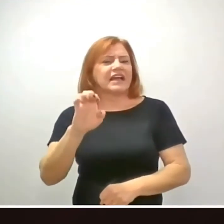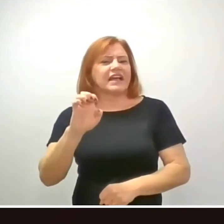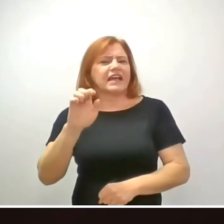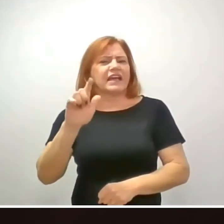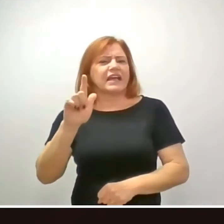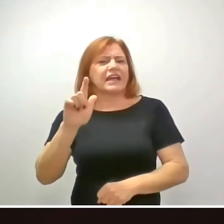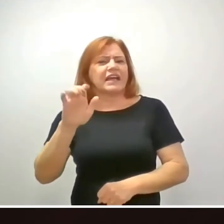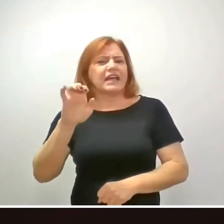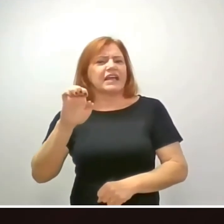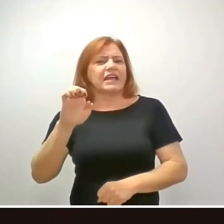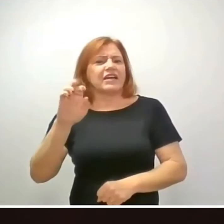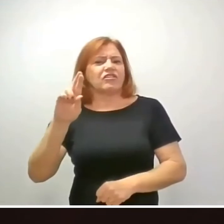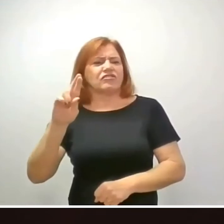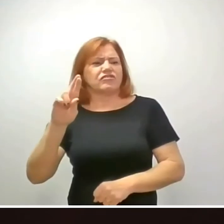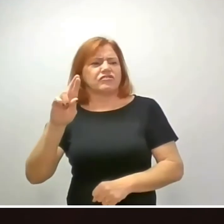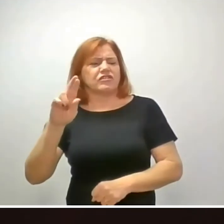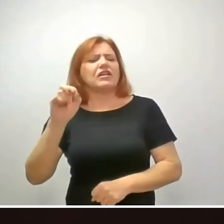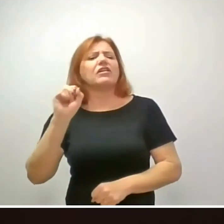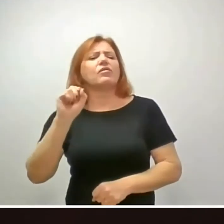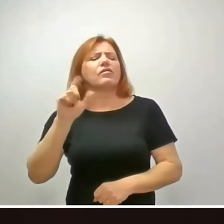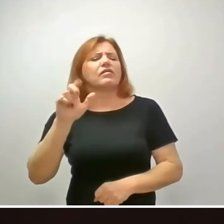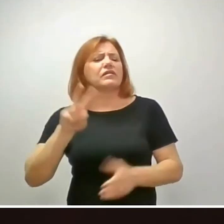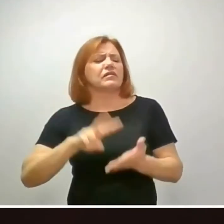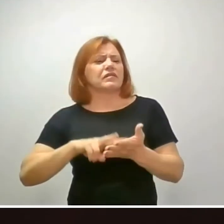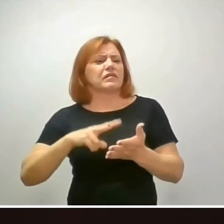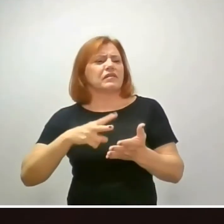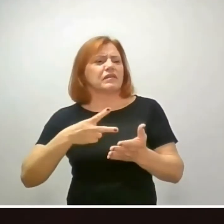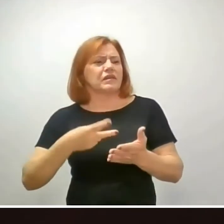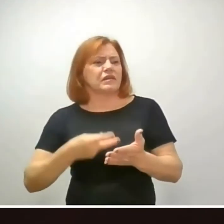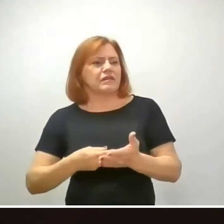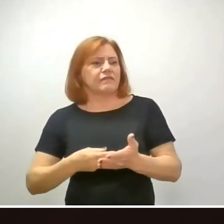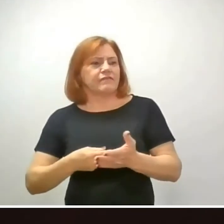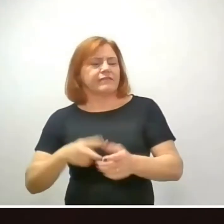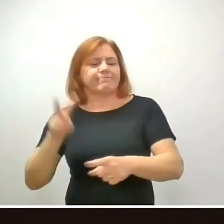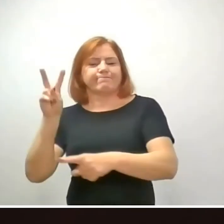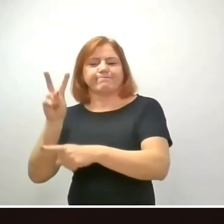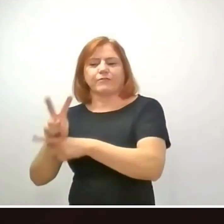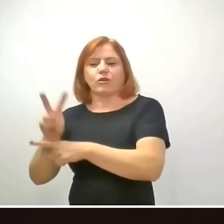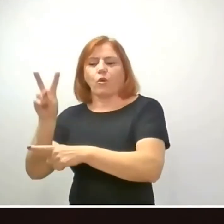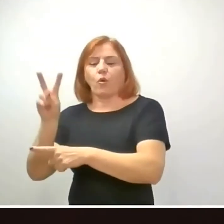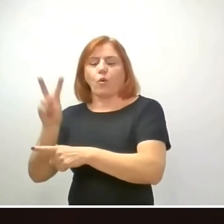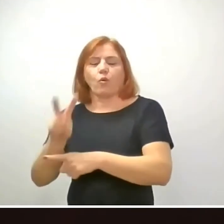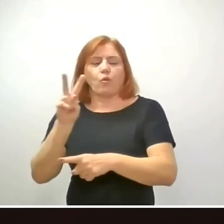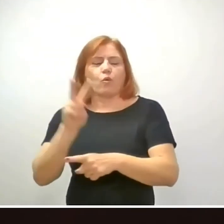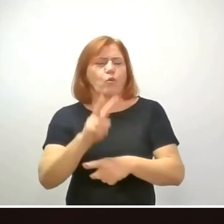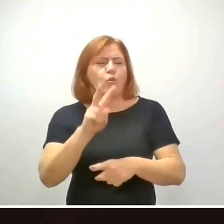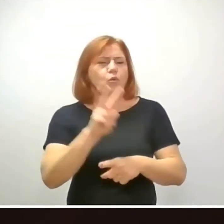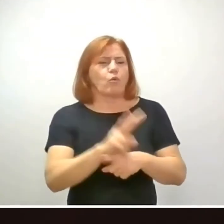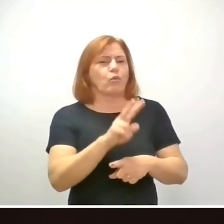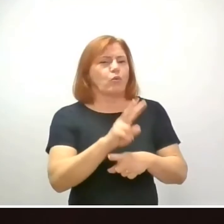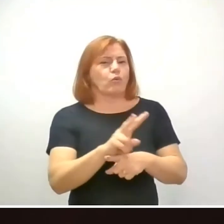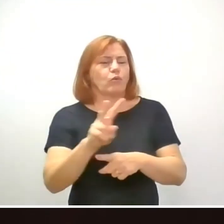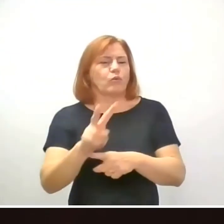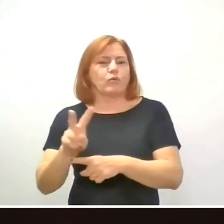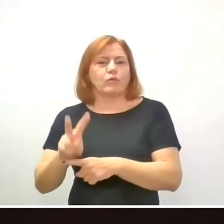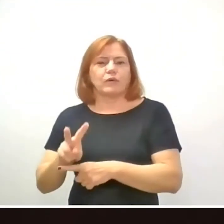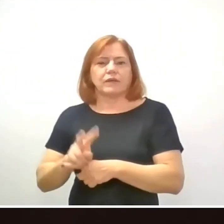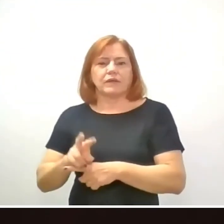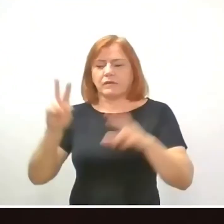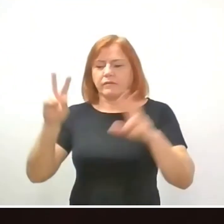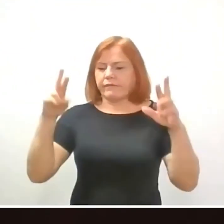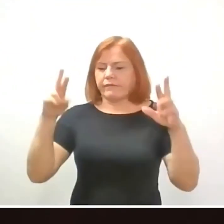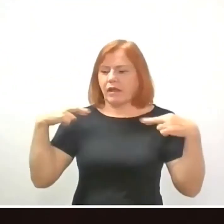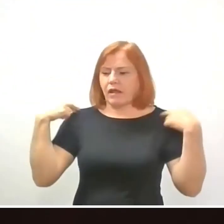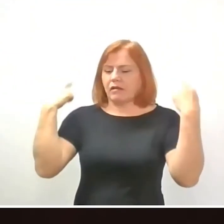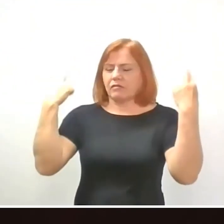quando um homem alçado ao grande poder, ele despedaça os outros cruelmente. Mas quando